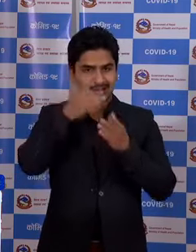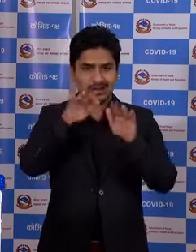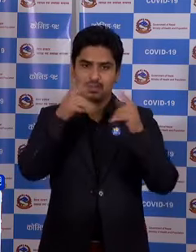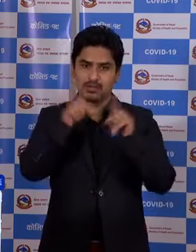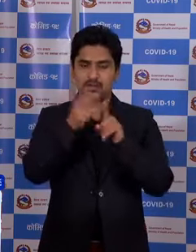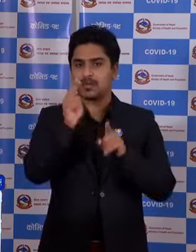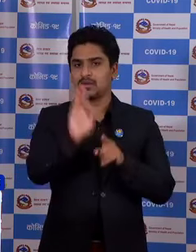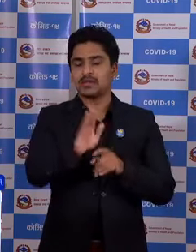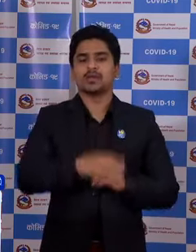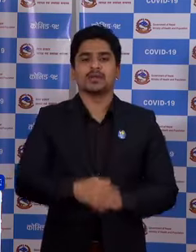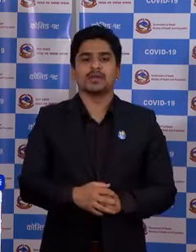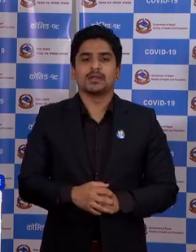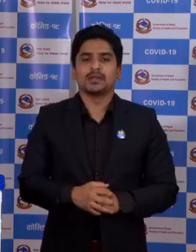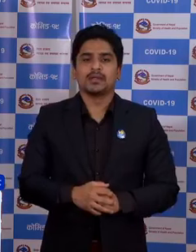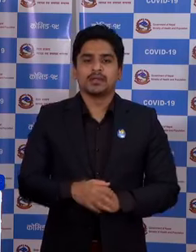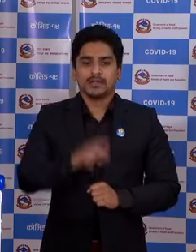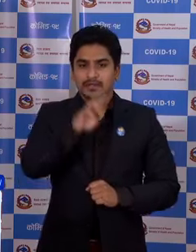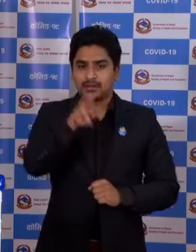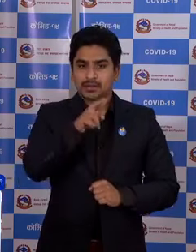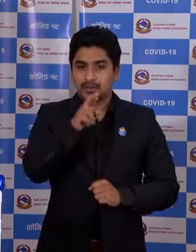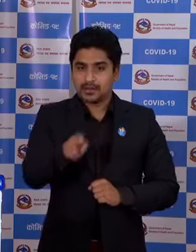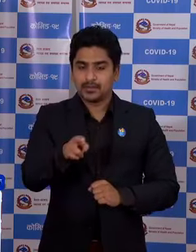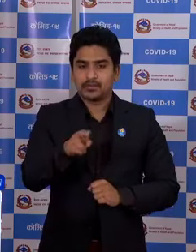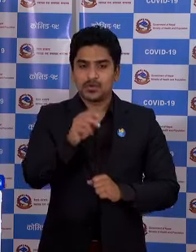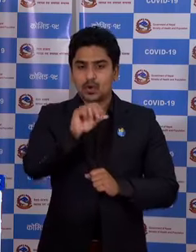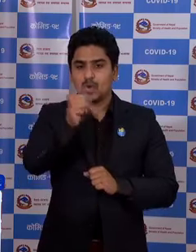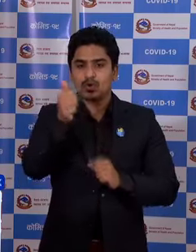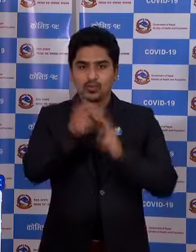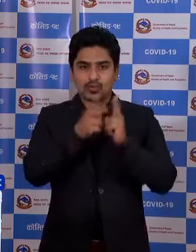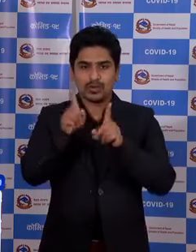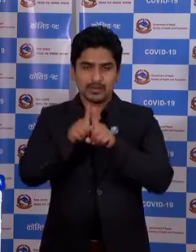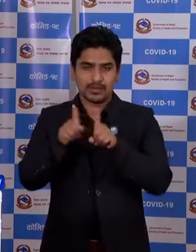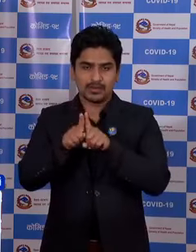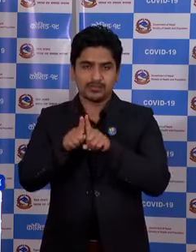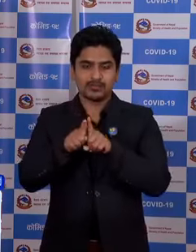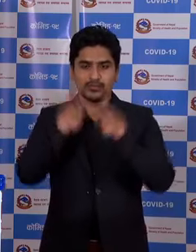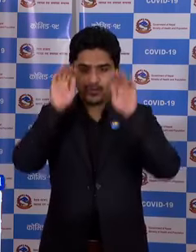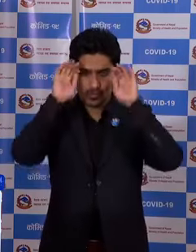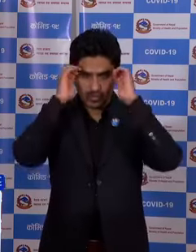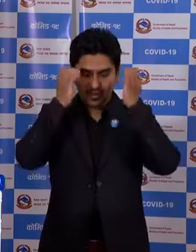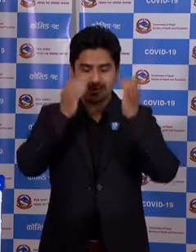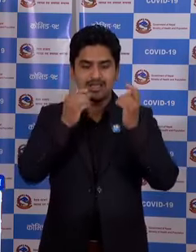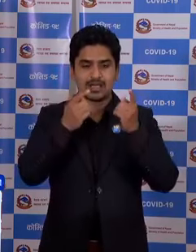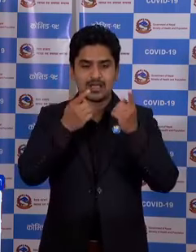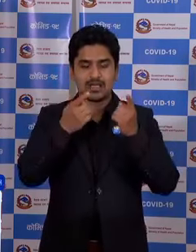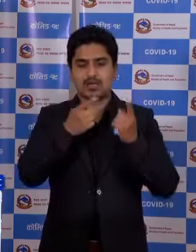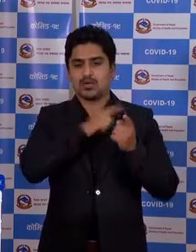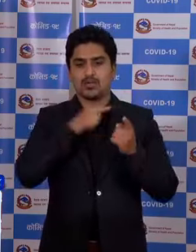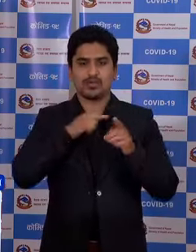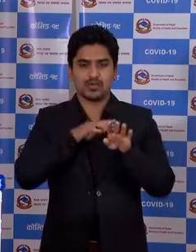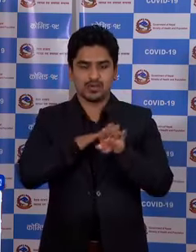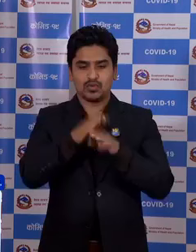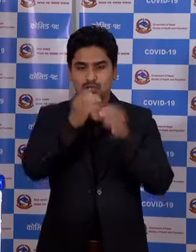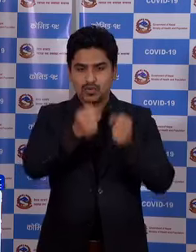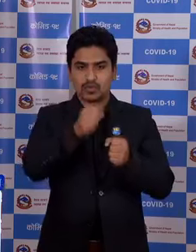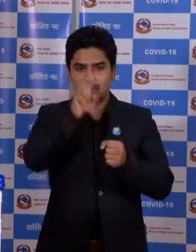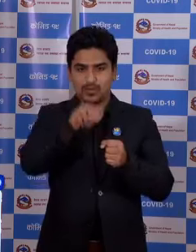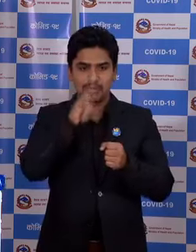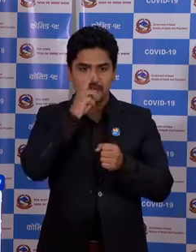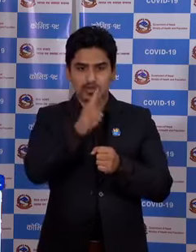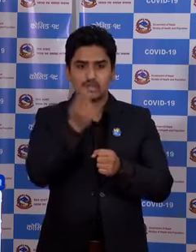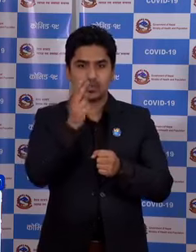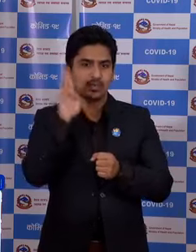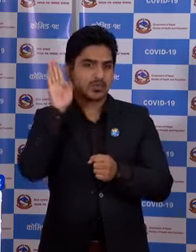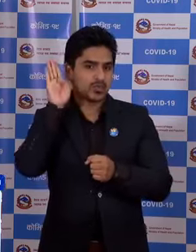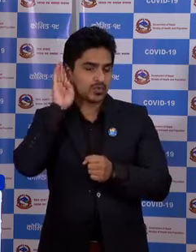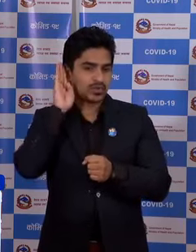भएको छ। र अर्को कुरा पनि, अब सुरक्षाकर्मीहरू त्यहाँ रहेको अवस्थामा यसो भयो भनेर